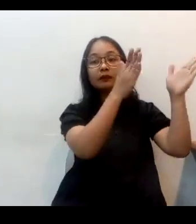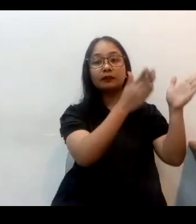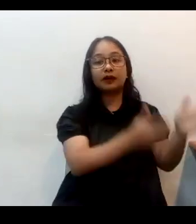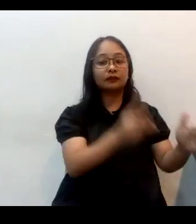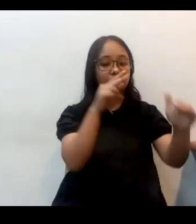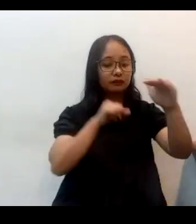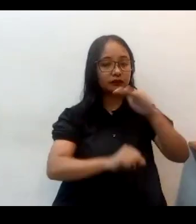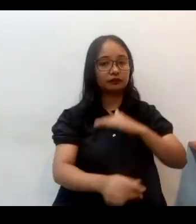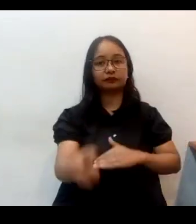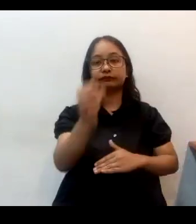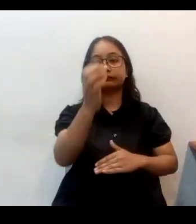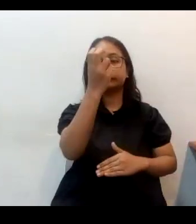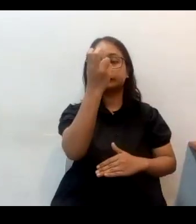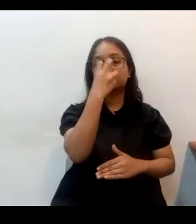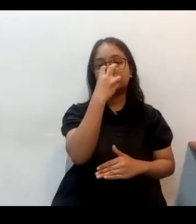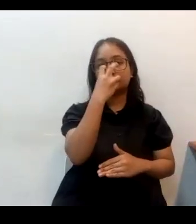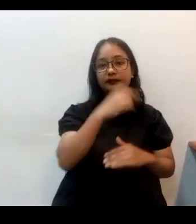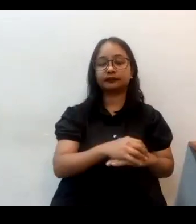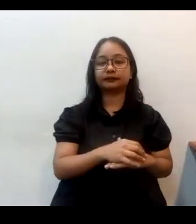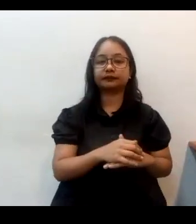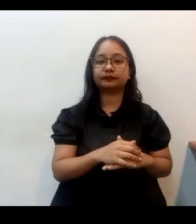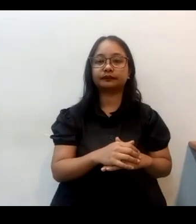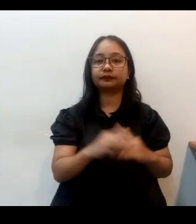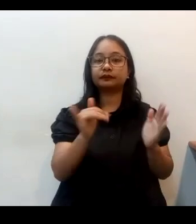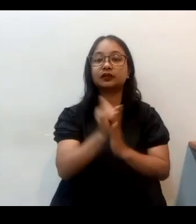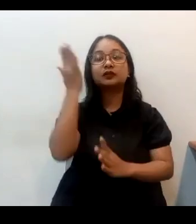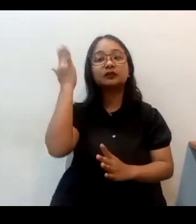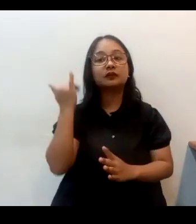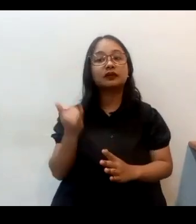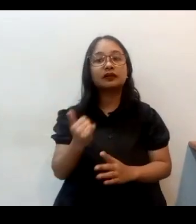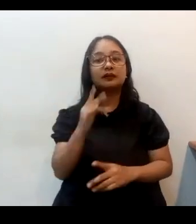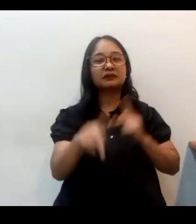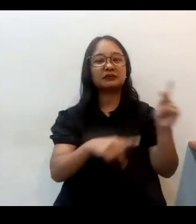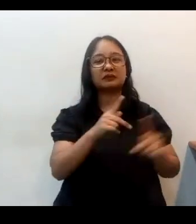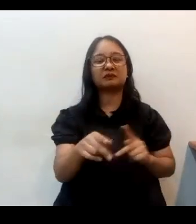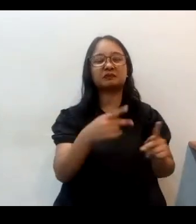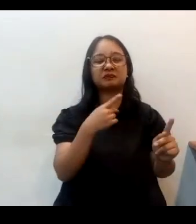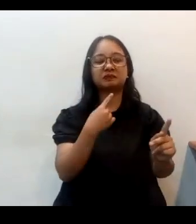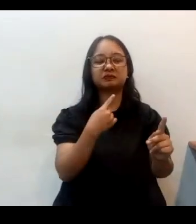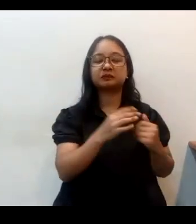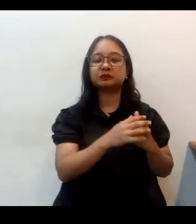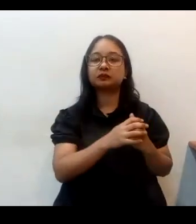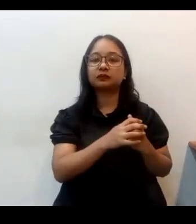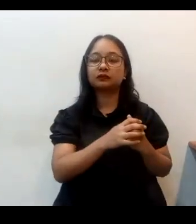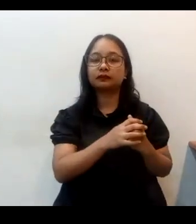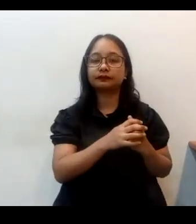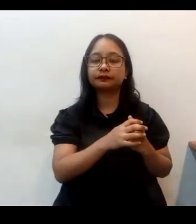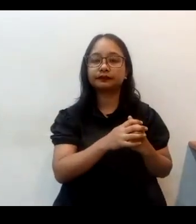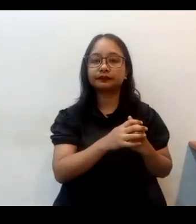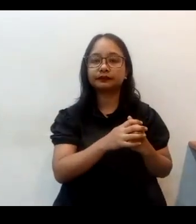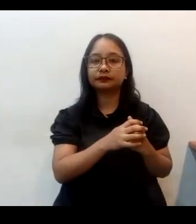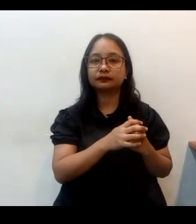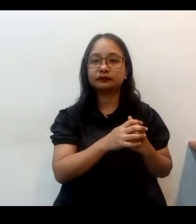mga Pariseo at yung mga pinuno ng reliyon ay kanila pong inusig siya. But at the time, he boldly testified what